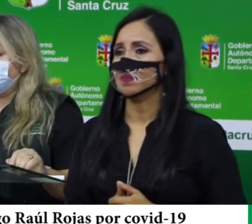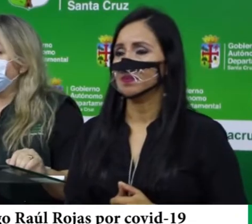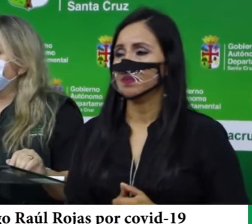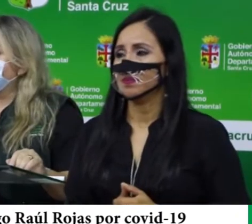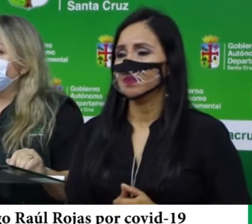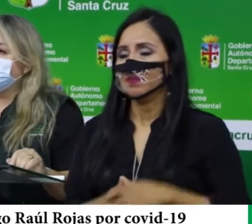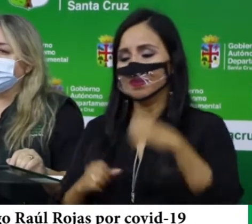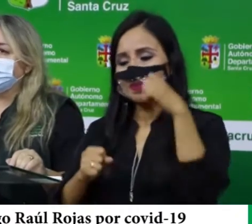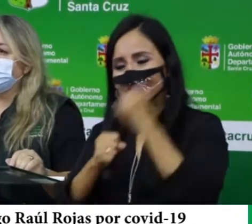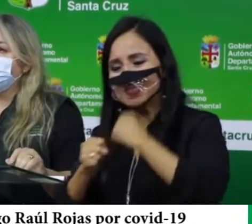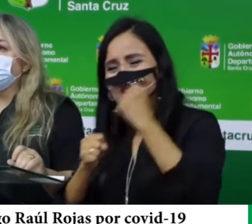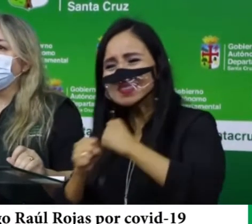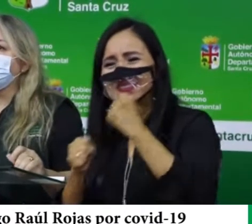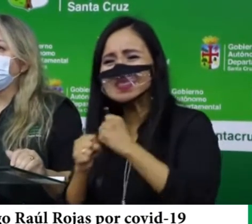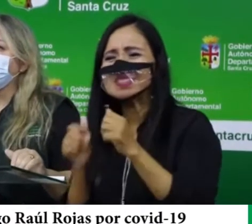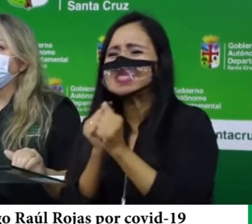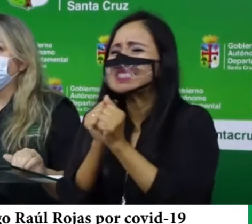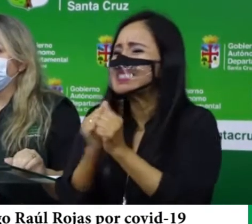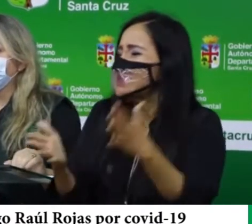Trabajó